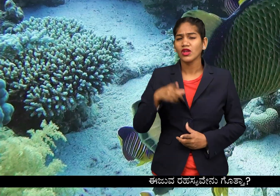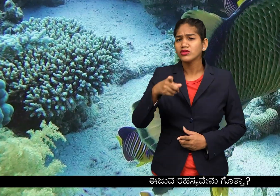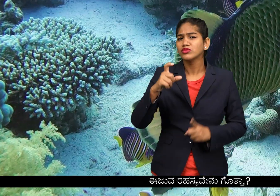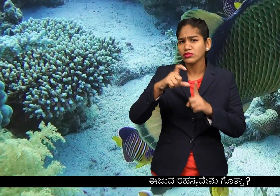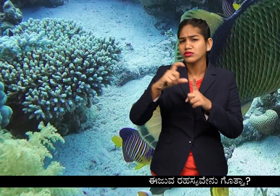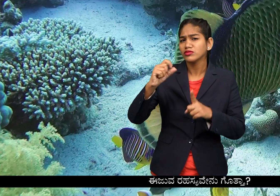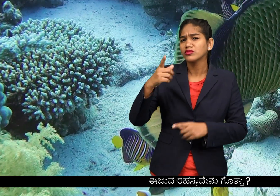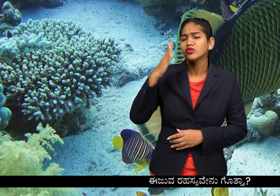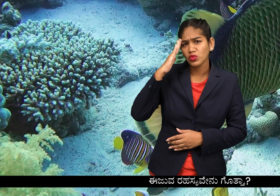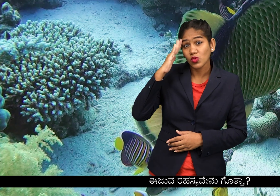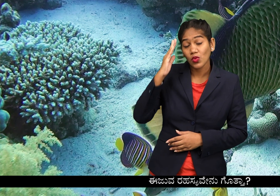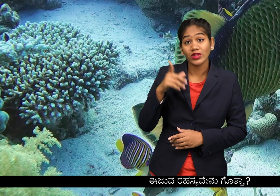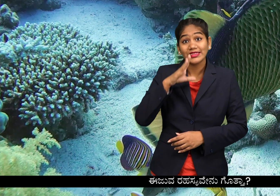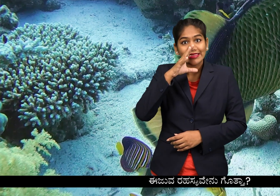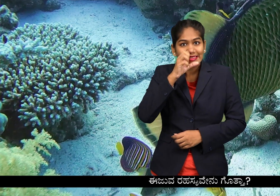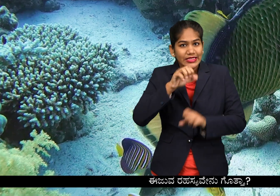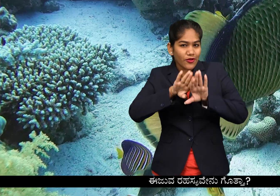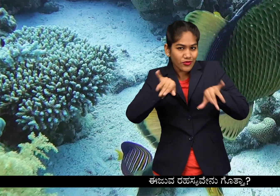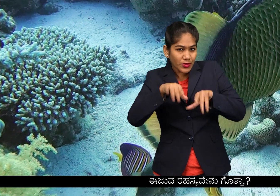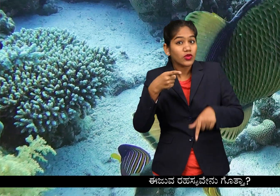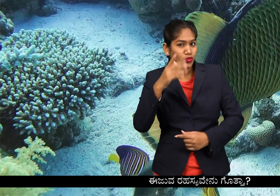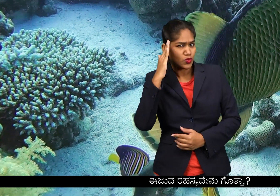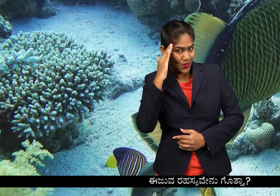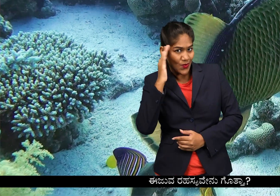ಈಜುವ ರಹಸ್ಯವೇನು ಗೊತ್ತಾ?